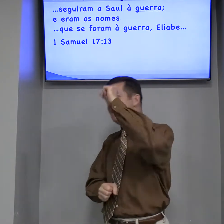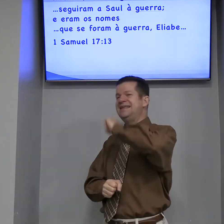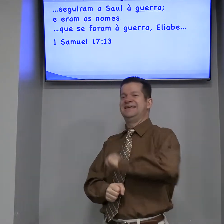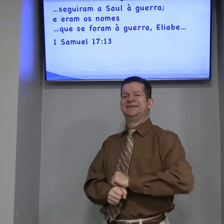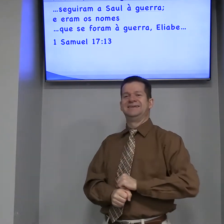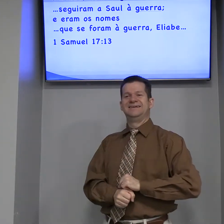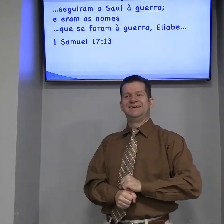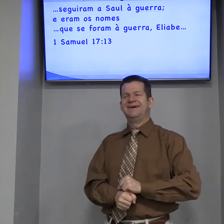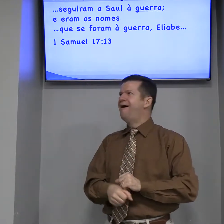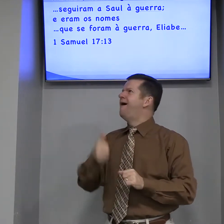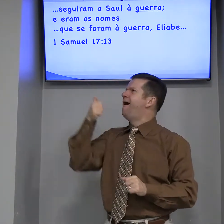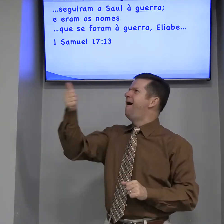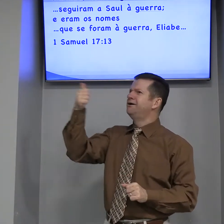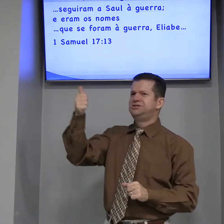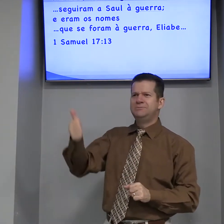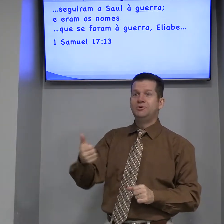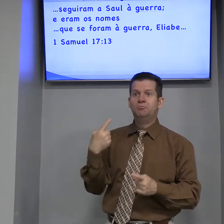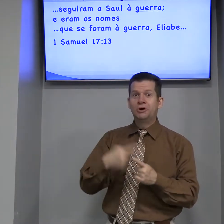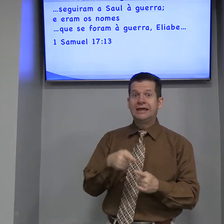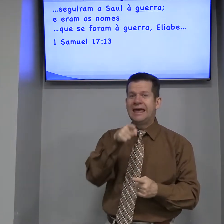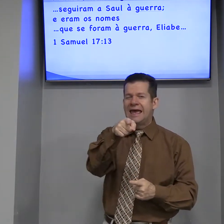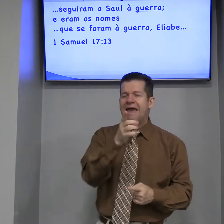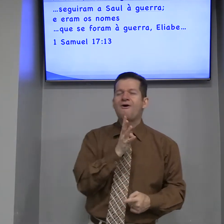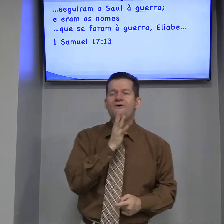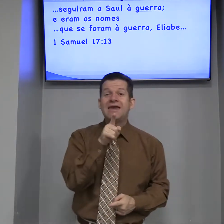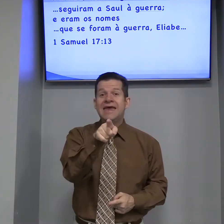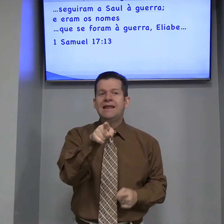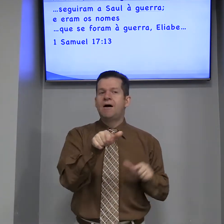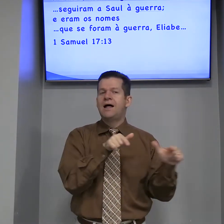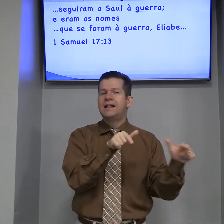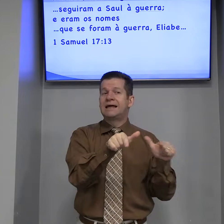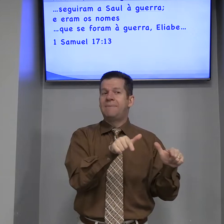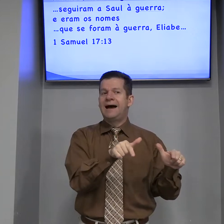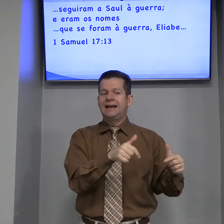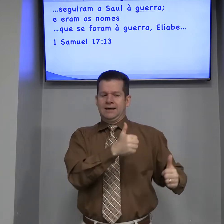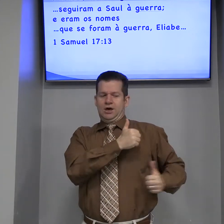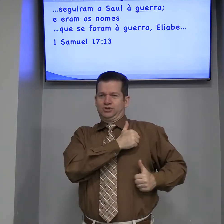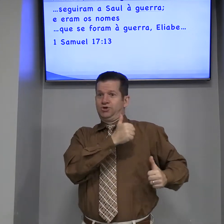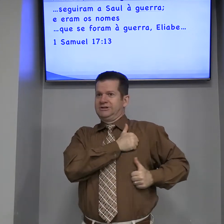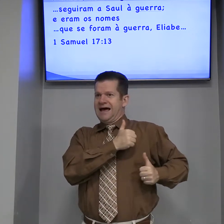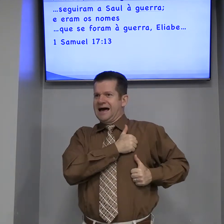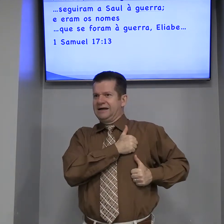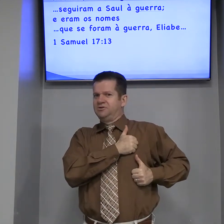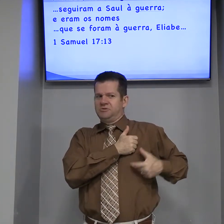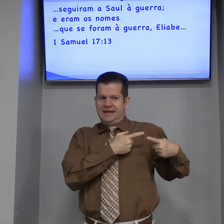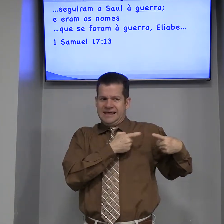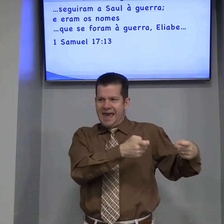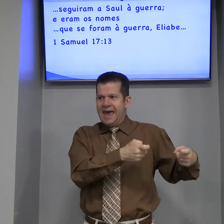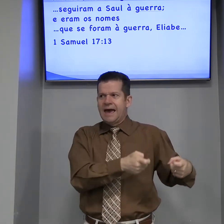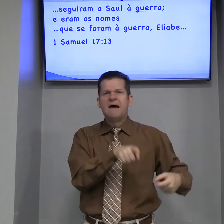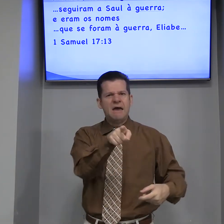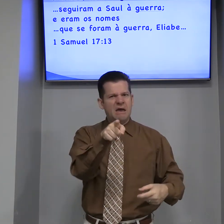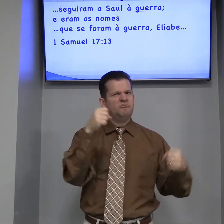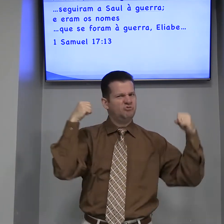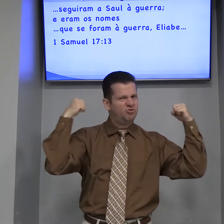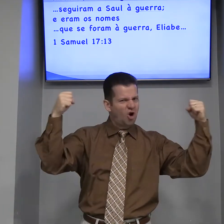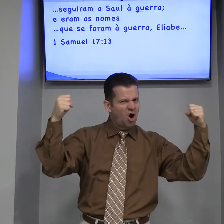ele. Ótimo, por quê? Porque ele, ó, trabalha, soldado, guerra,